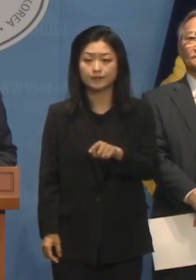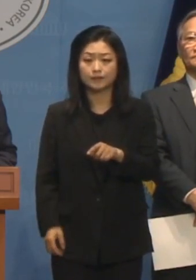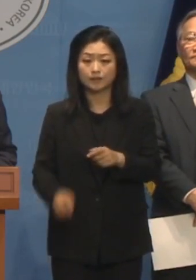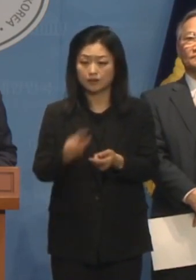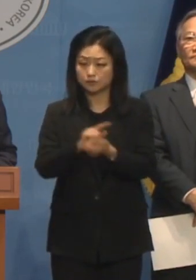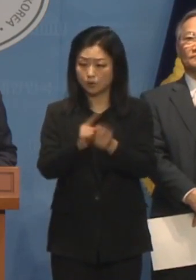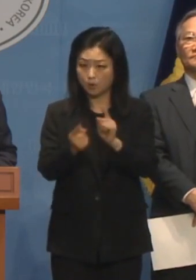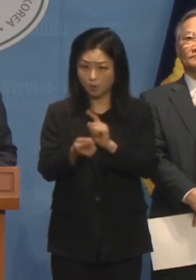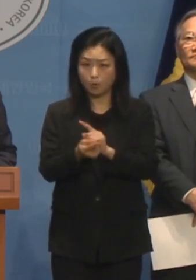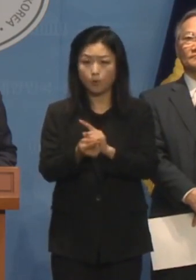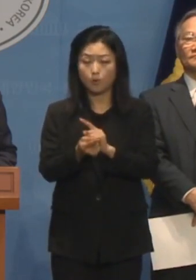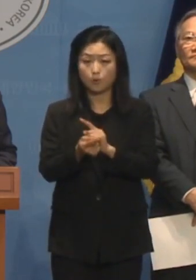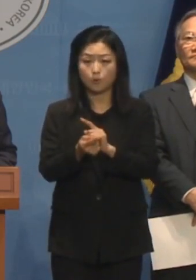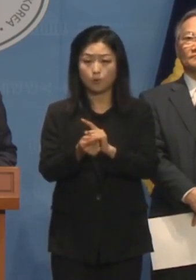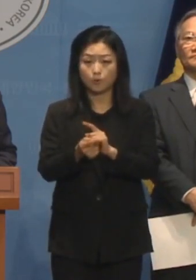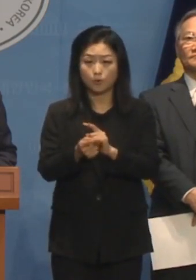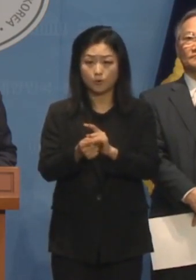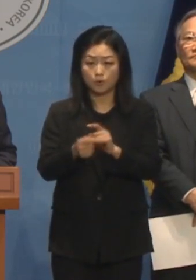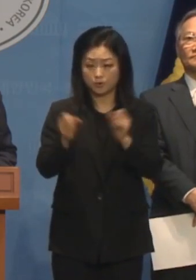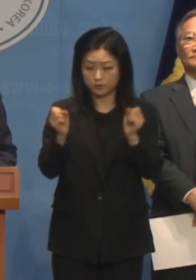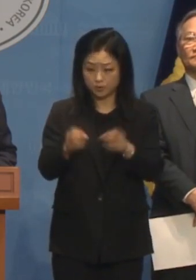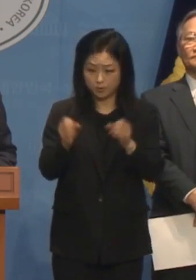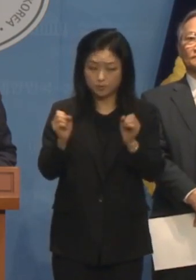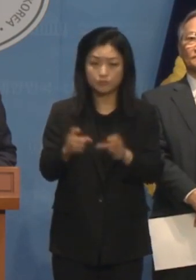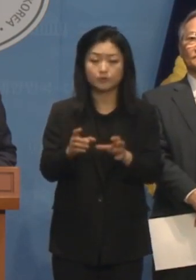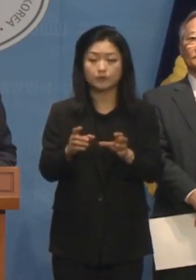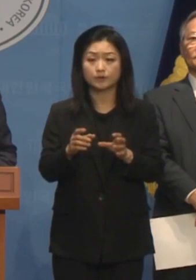서로 간의 합리적, 민주적